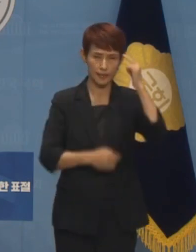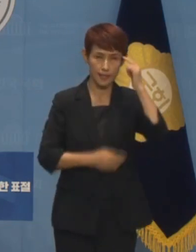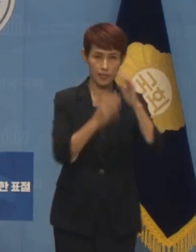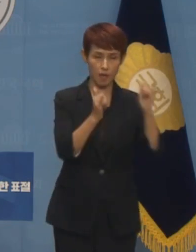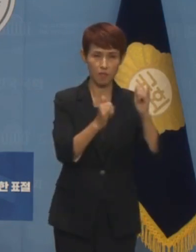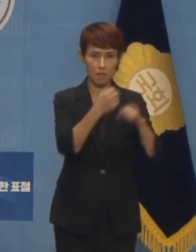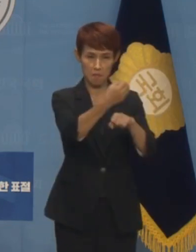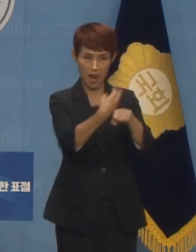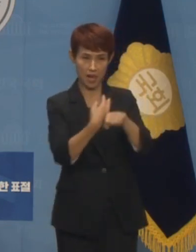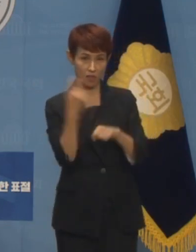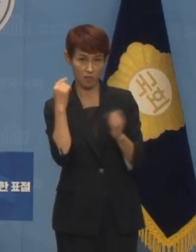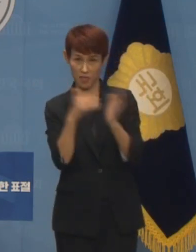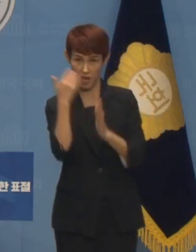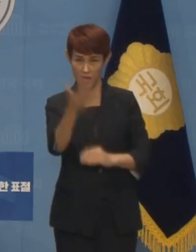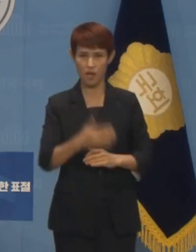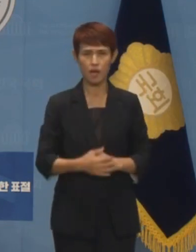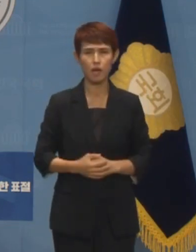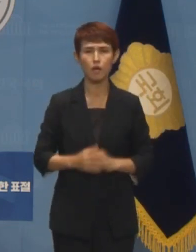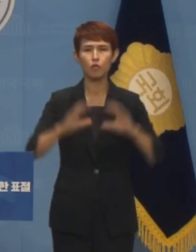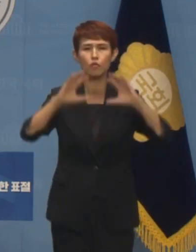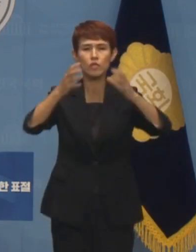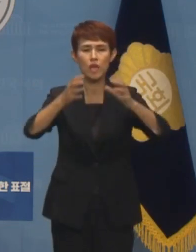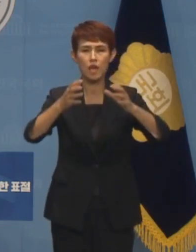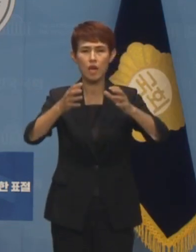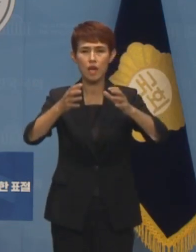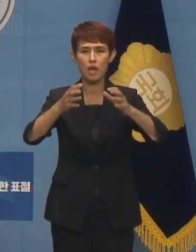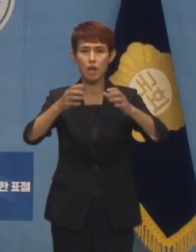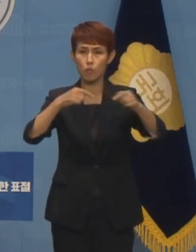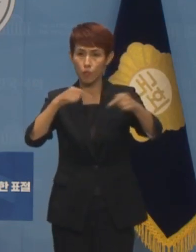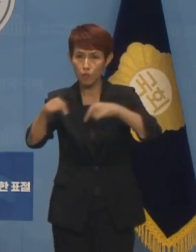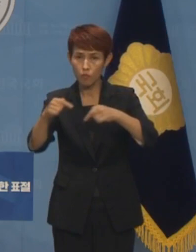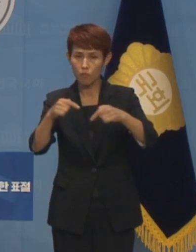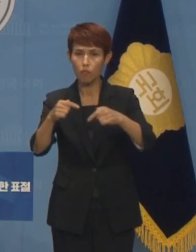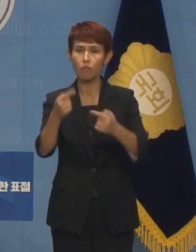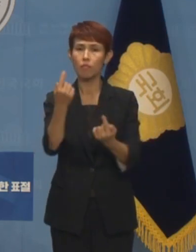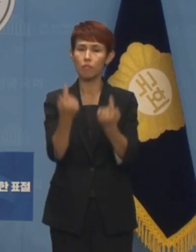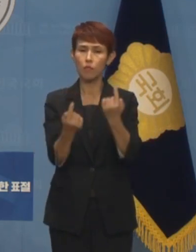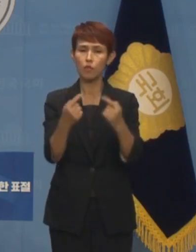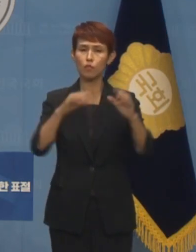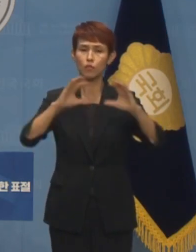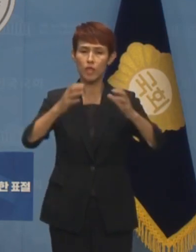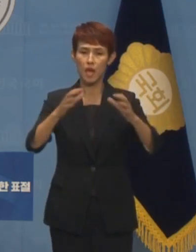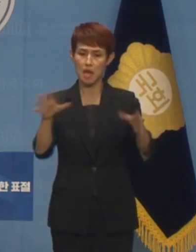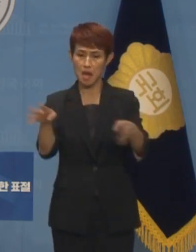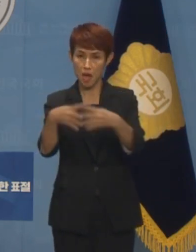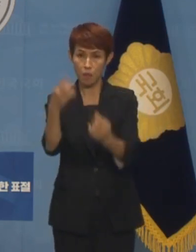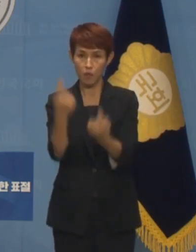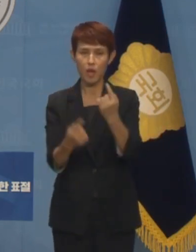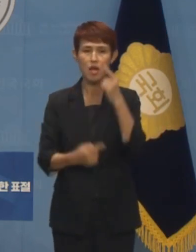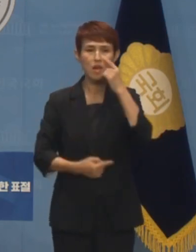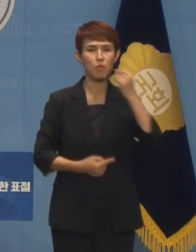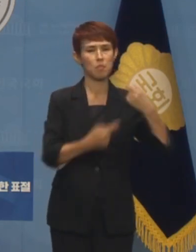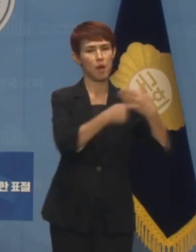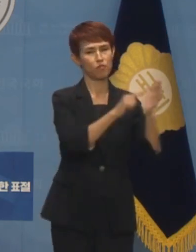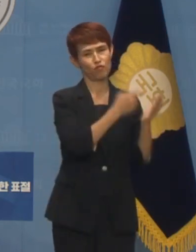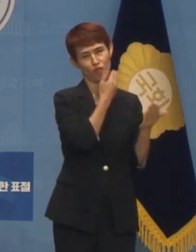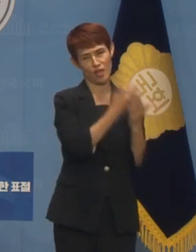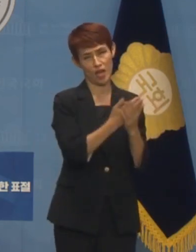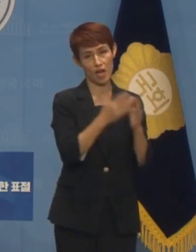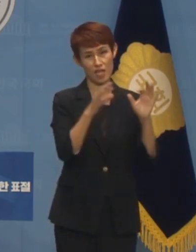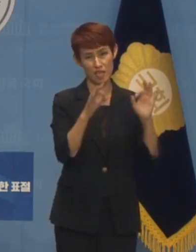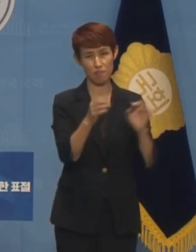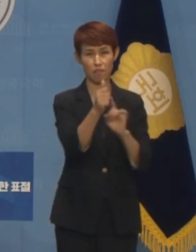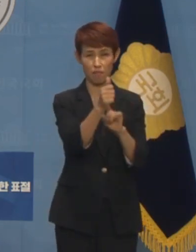국제사회에서 협정이나 조약보다 일본의 마음이 중요하다는 김태효 안보실 1차장이